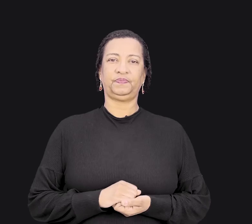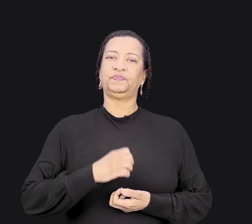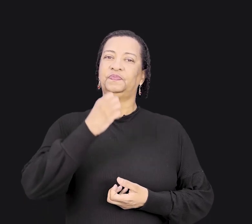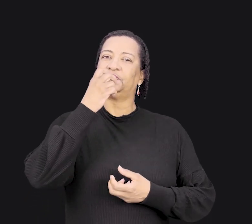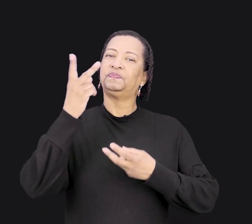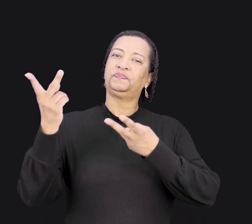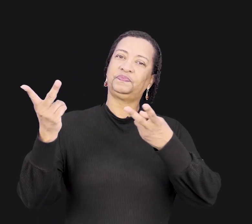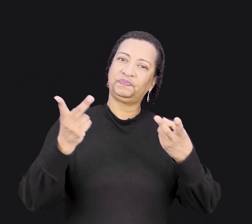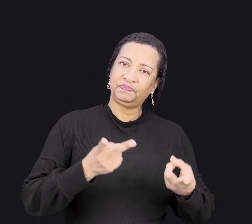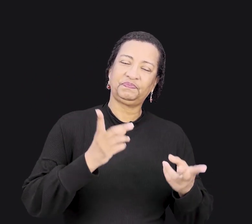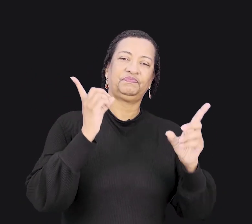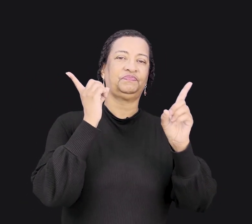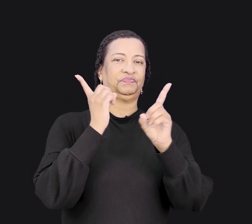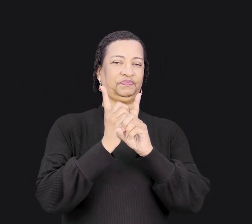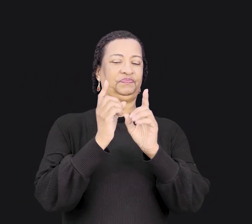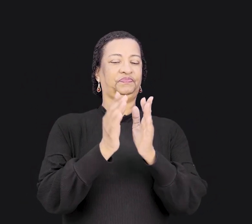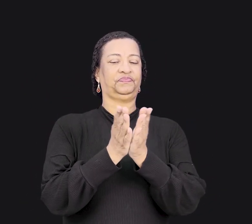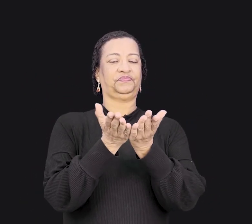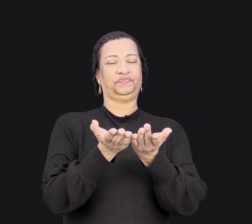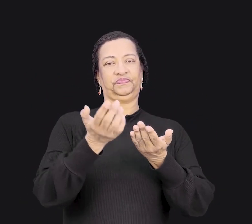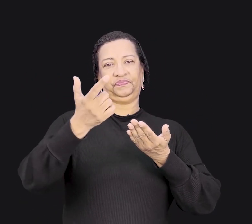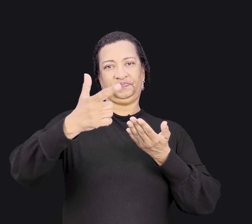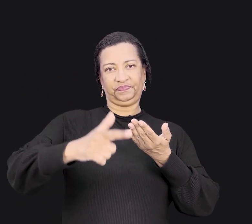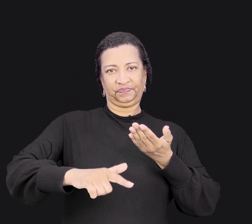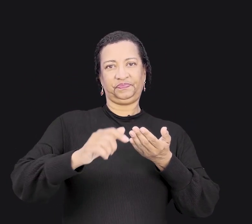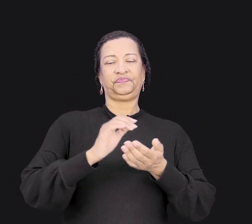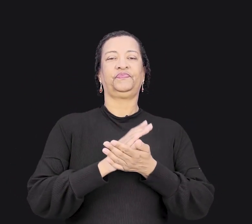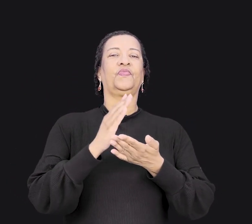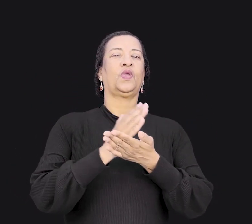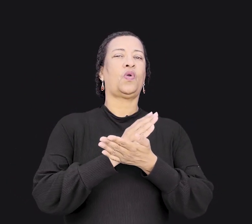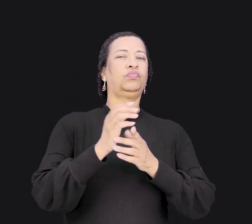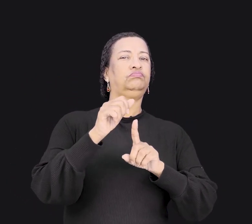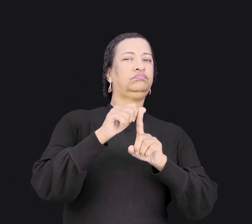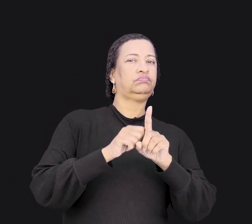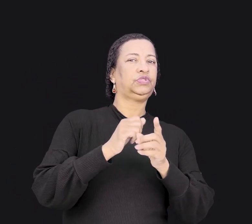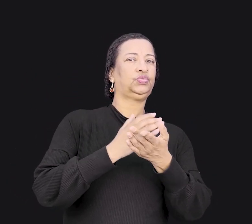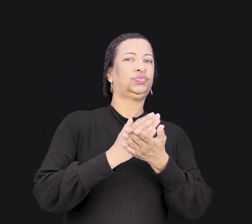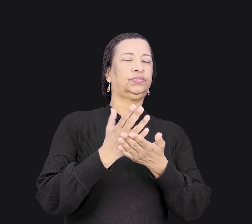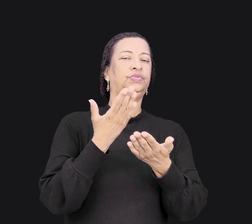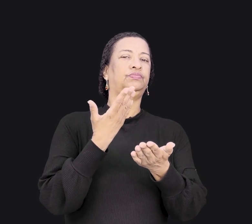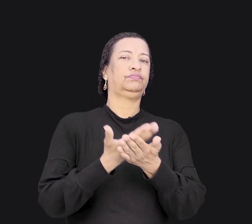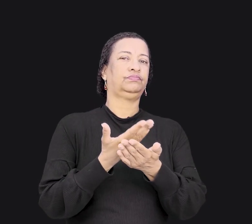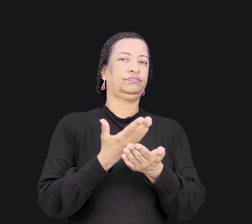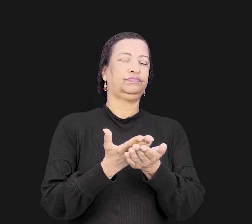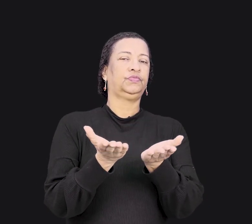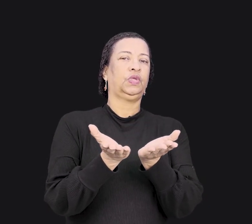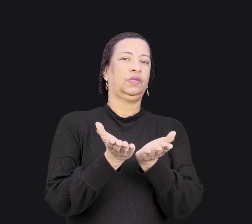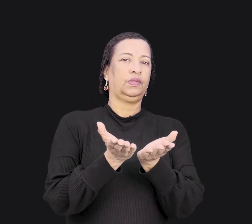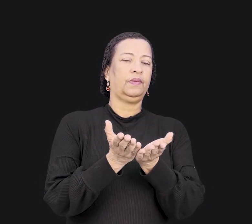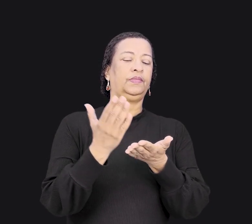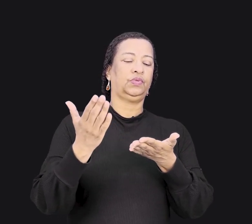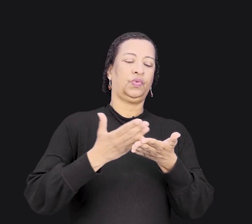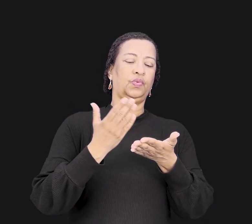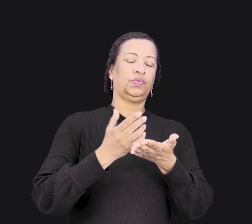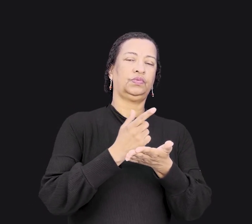Seja muito bem-vindo a mais um encontro com a palavra. Há alguns meses iniciamos o estudo da Bíblia com o livro de